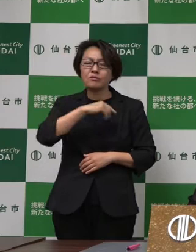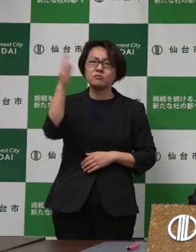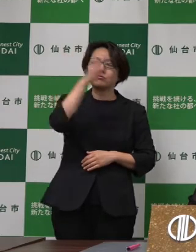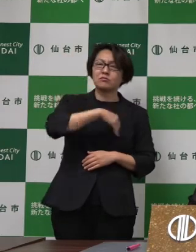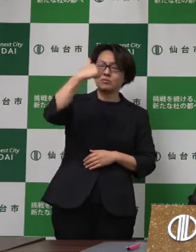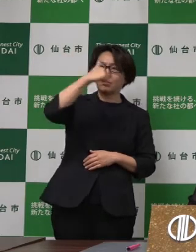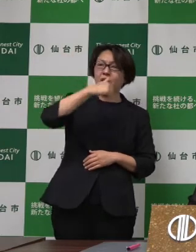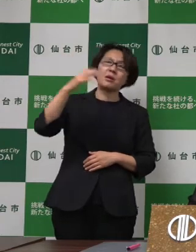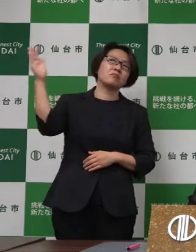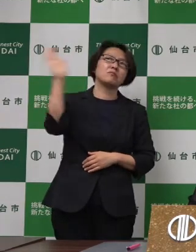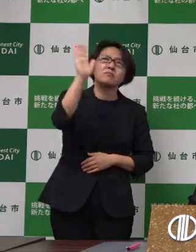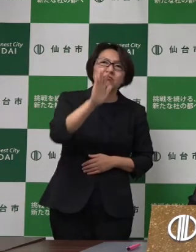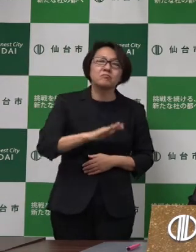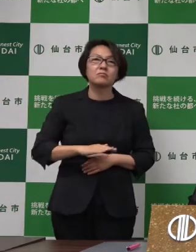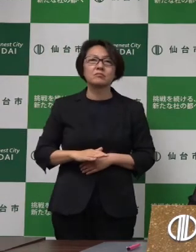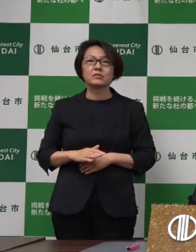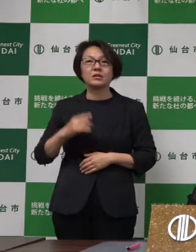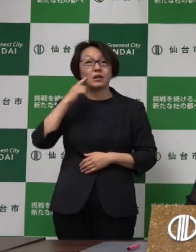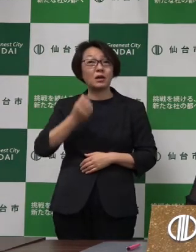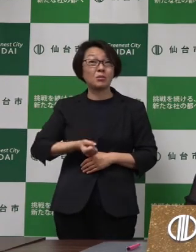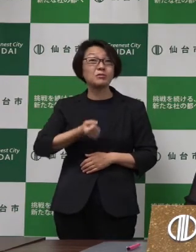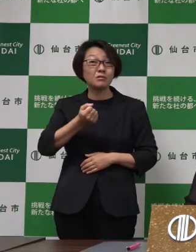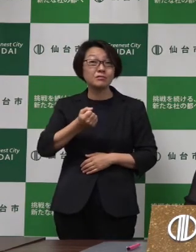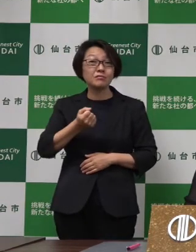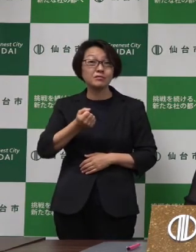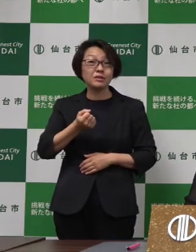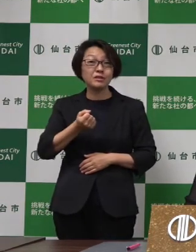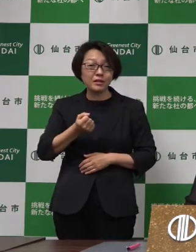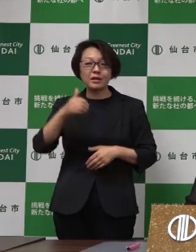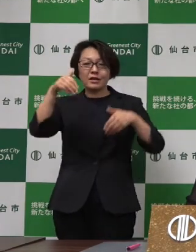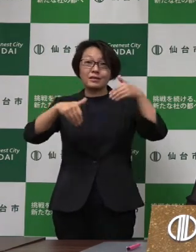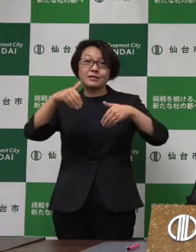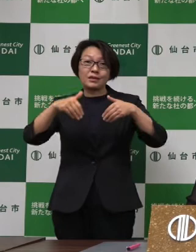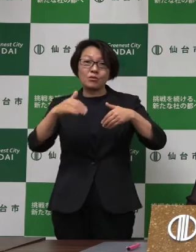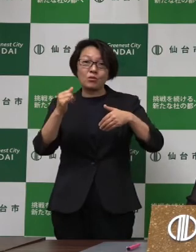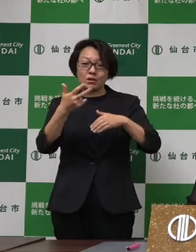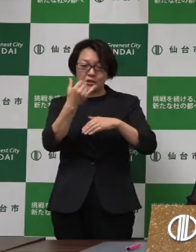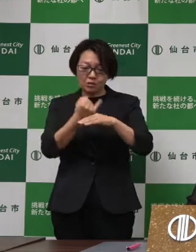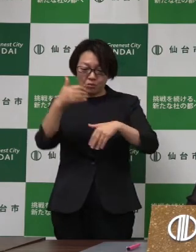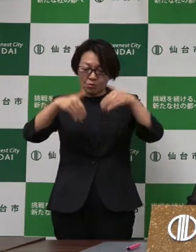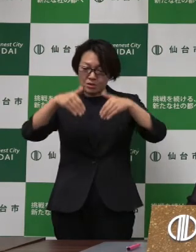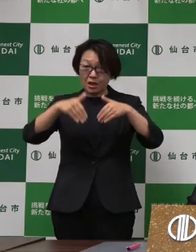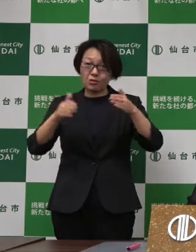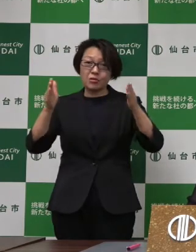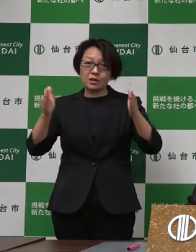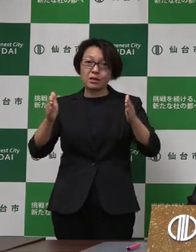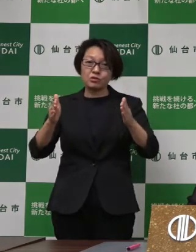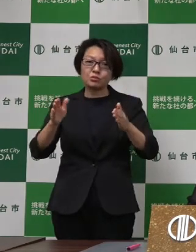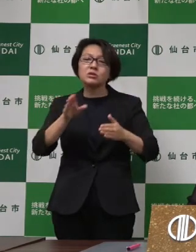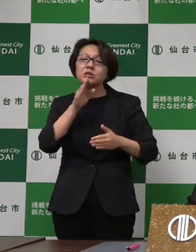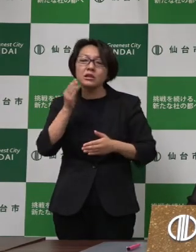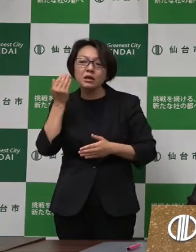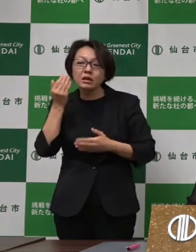思いでですね、いらっしゃることも、これ選挙期間中ですけれども、いろいろと話を聞かせていただき、肌で感じたところでもござい